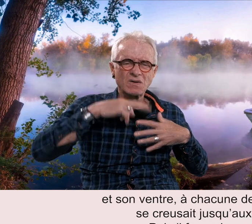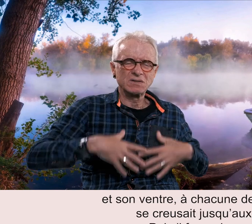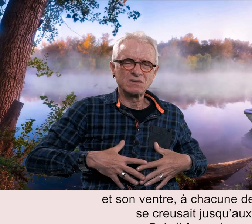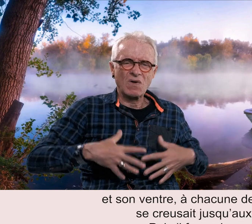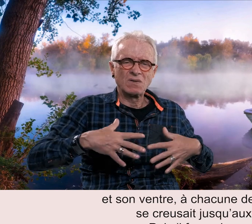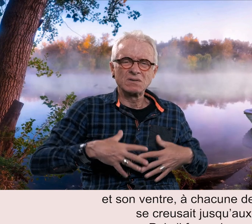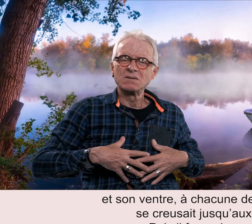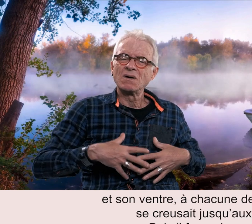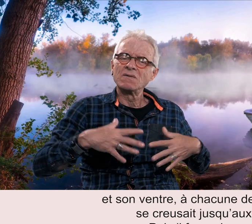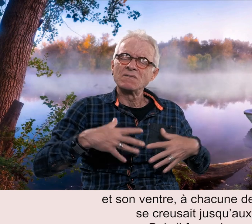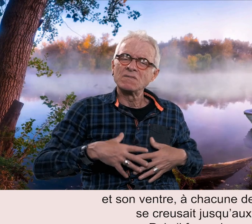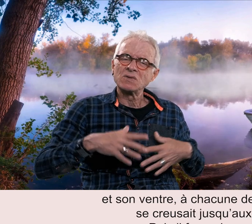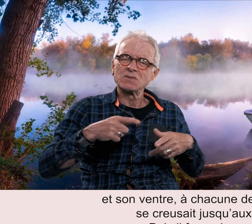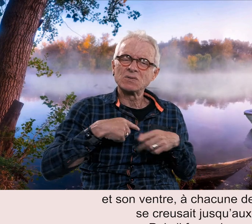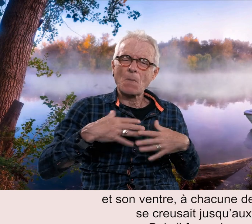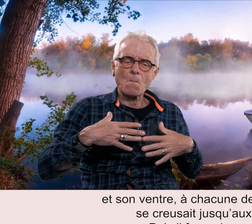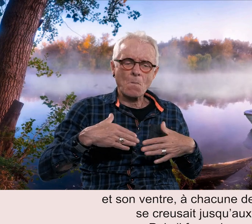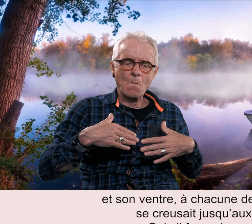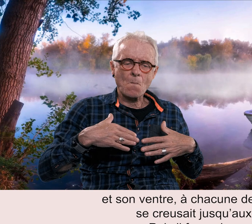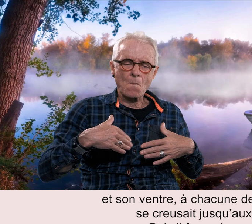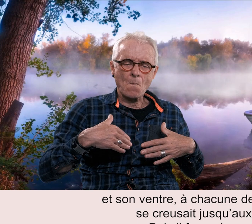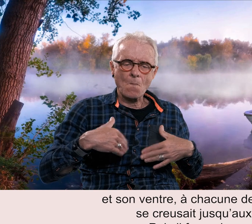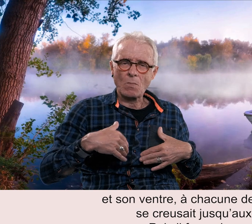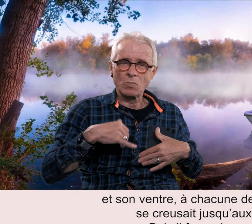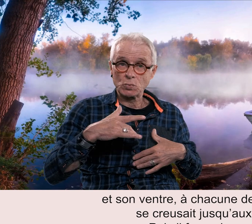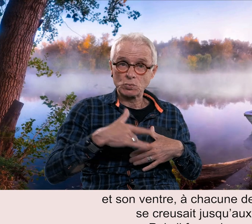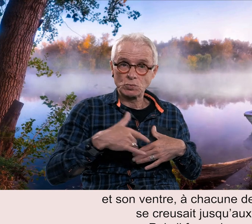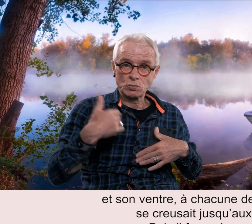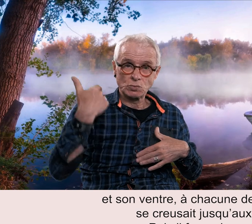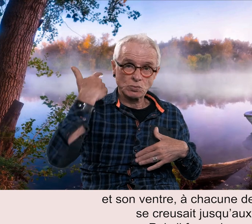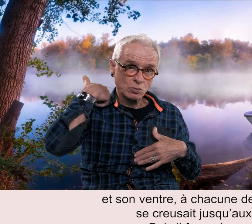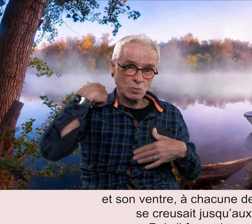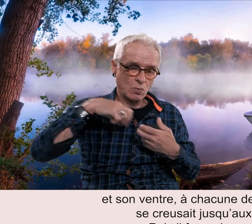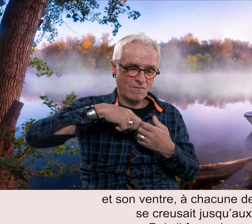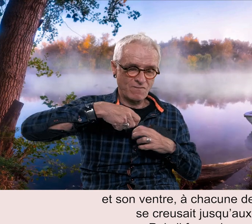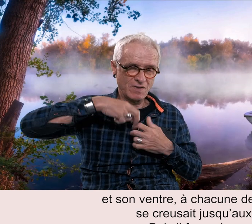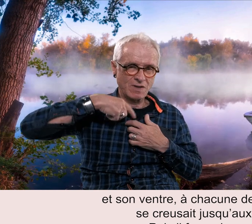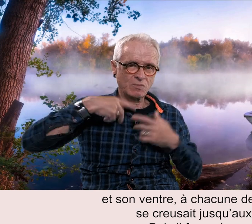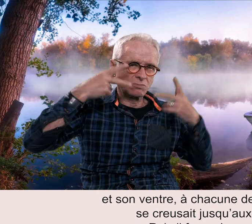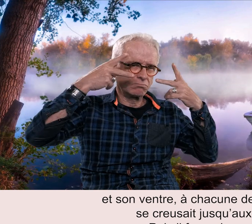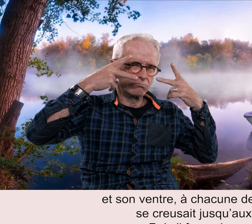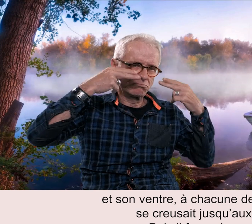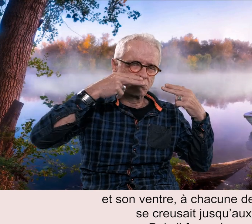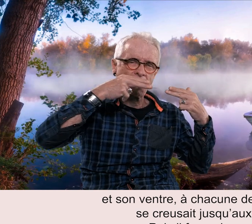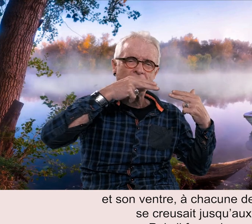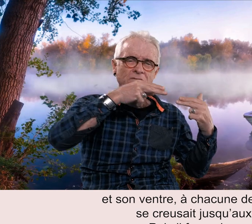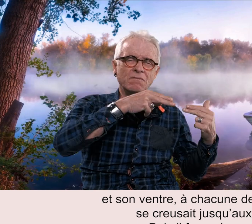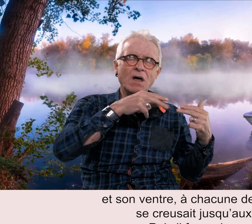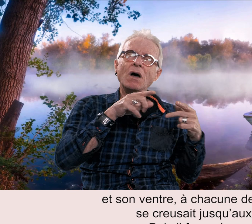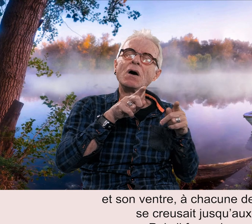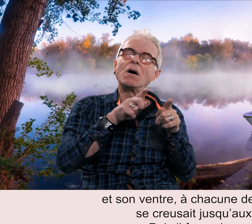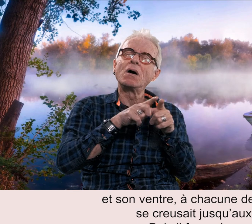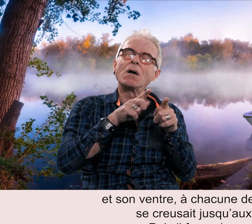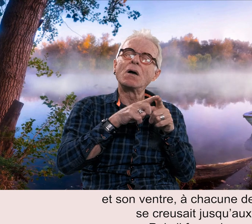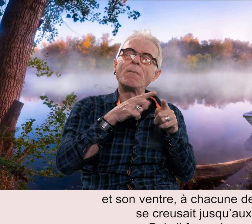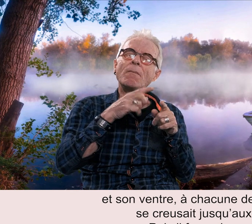à chacune de ses aspirations, se creusait jusqu'au vertèbre. Puis il ferma les paupières. « C'est comme de